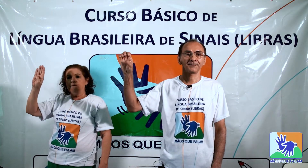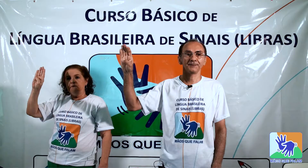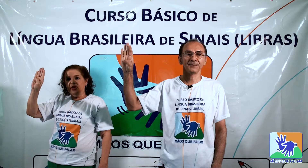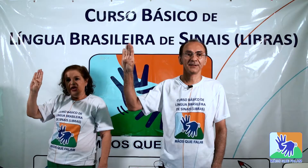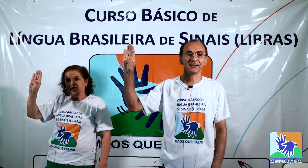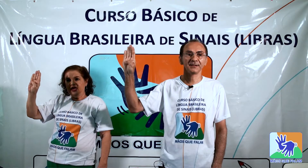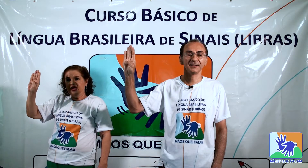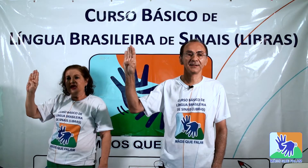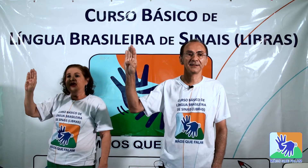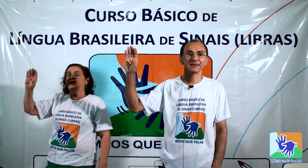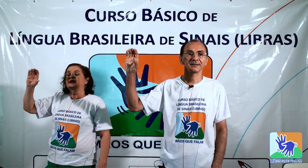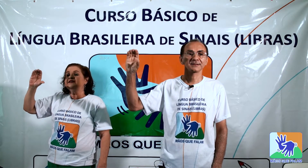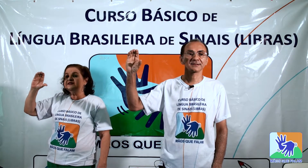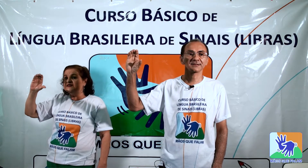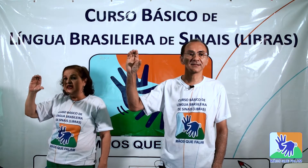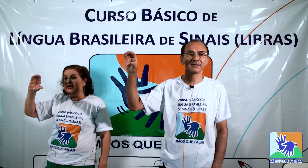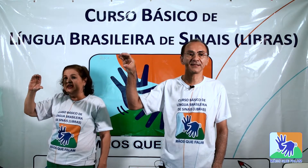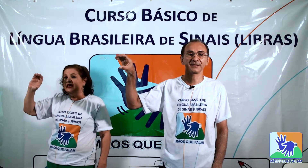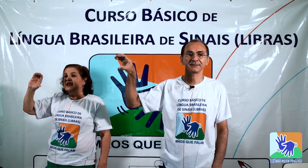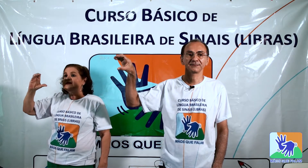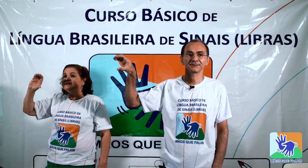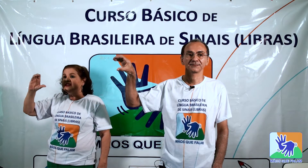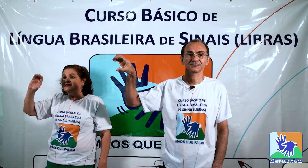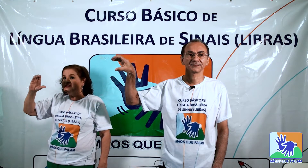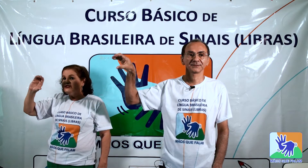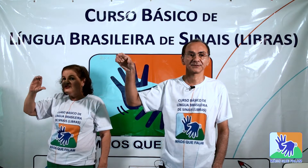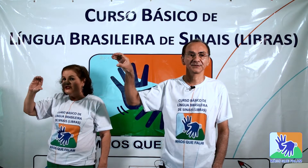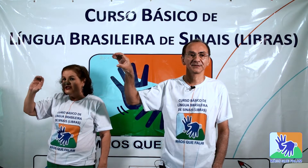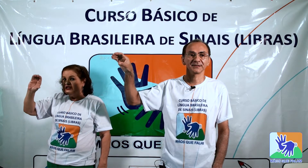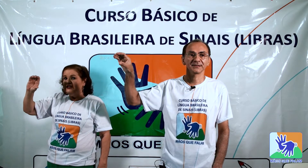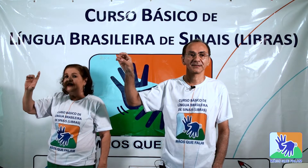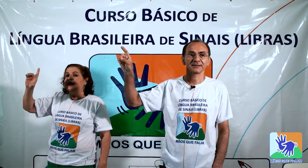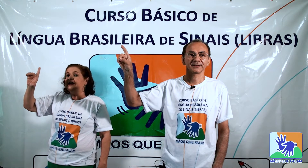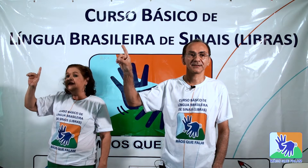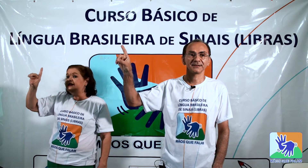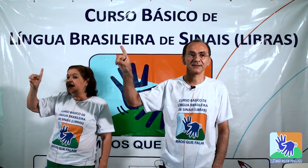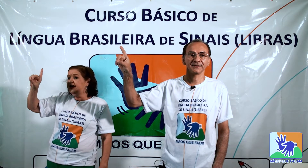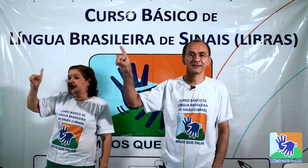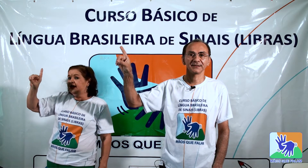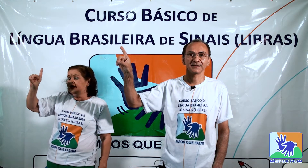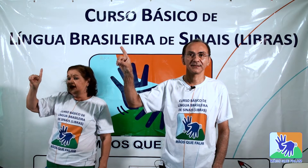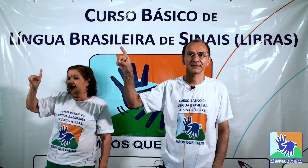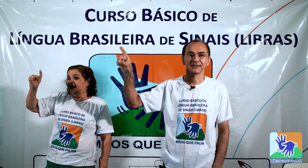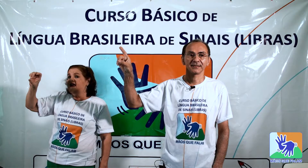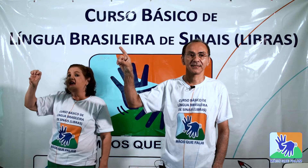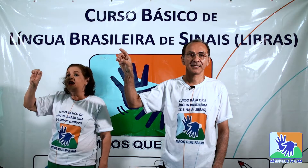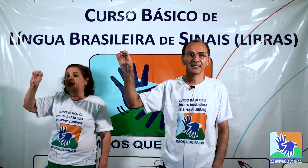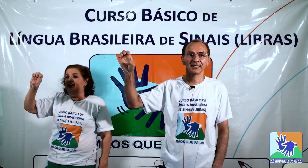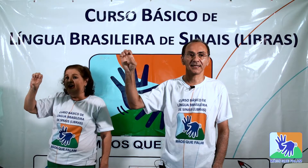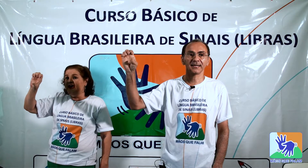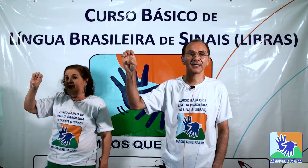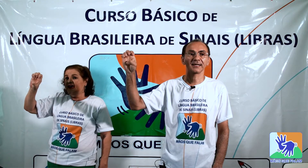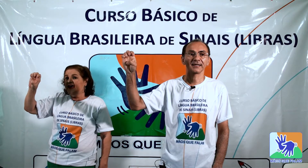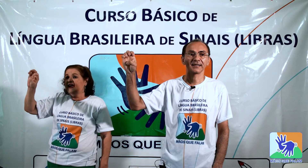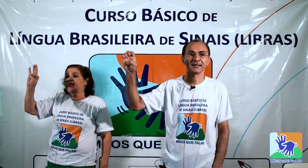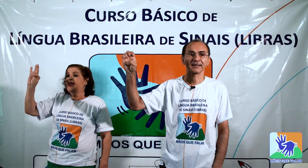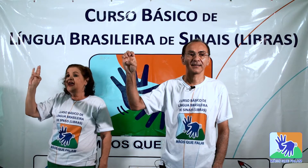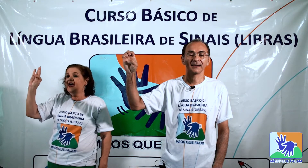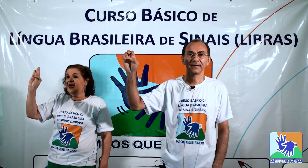B, C. C cedilha. D, E,